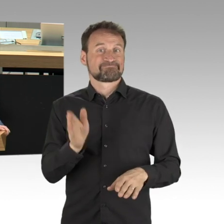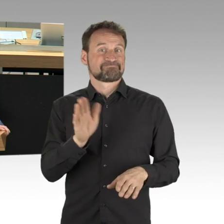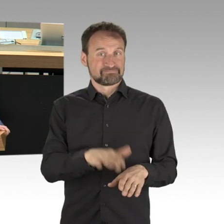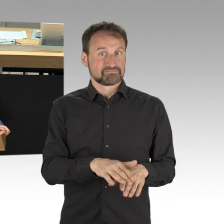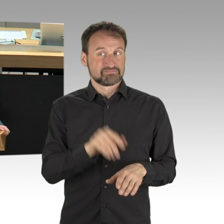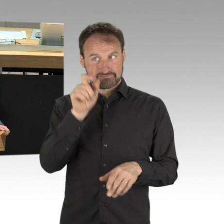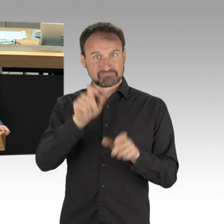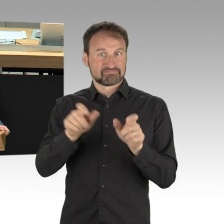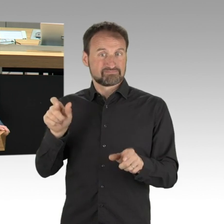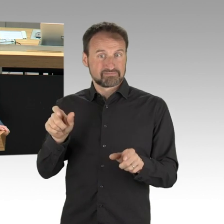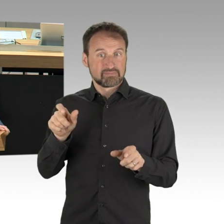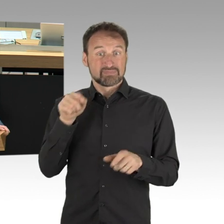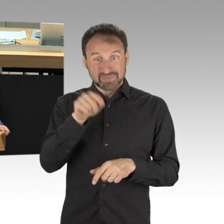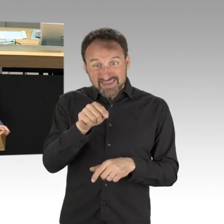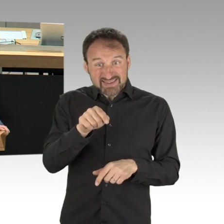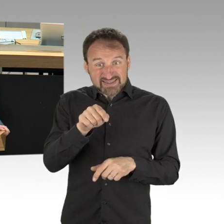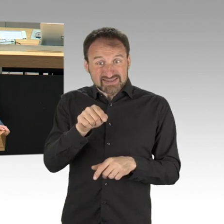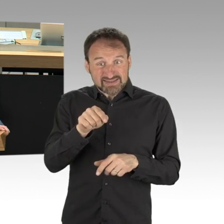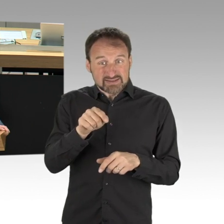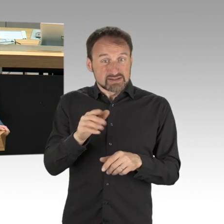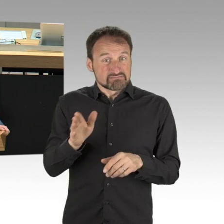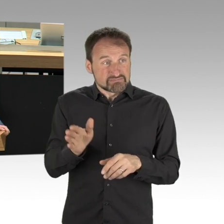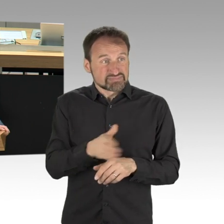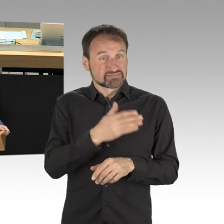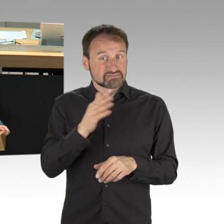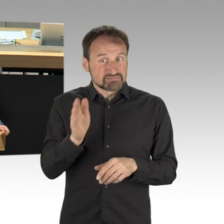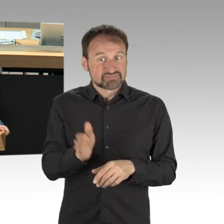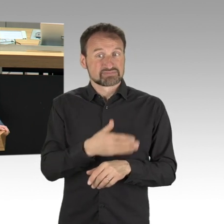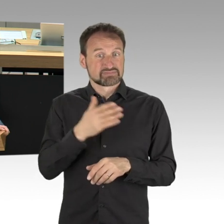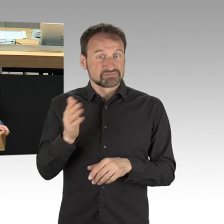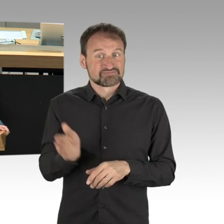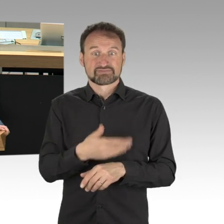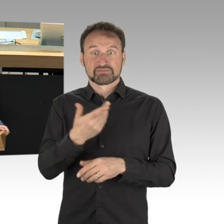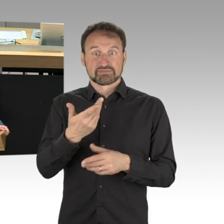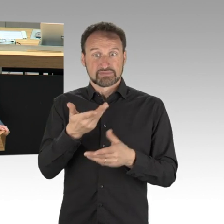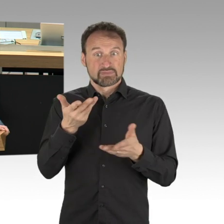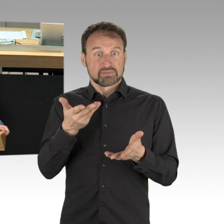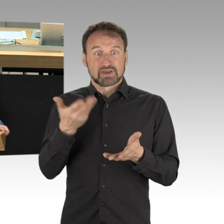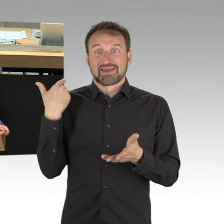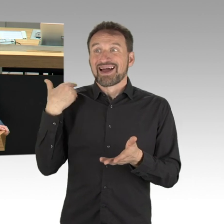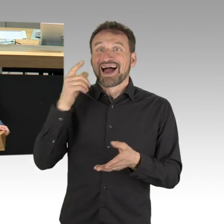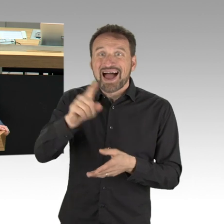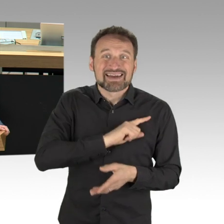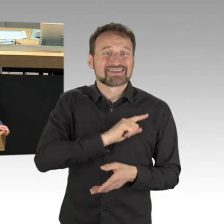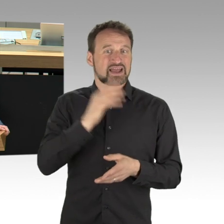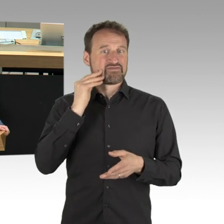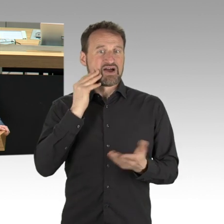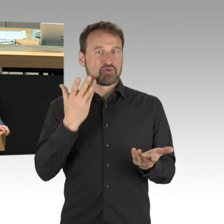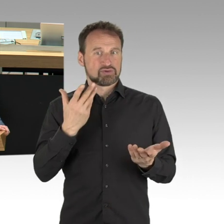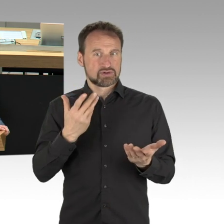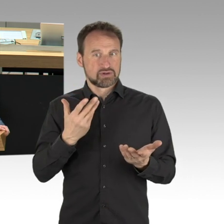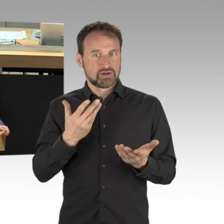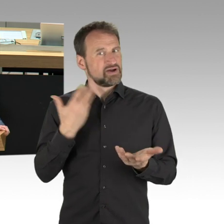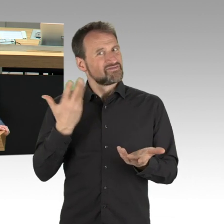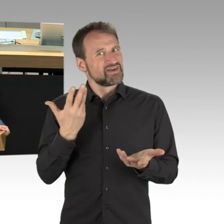war, als Antisemitismus gang und gäbe war, als es dazugehörte, zum guten Ton ein Antisemit